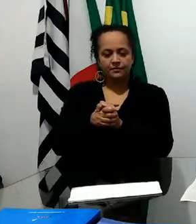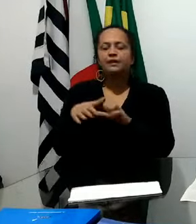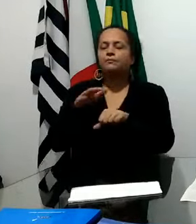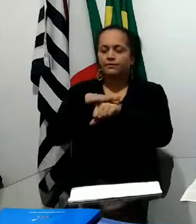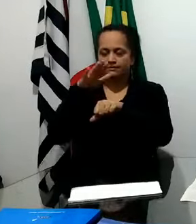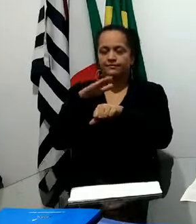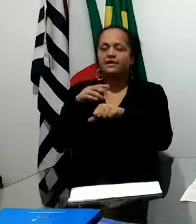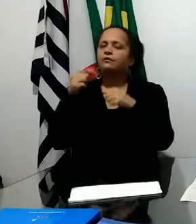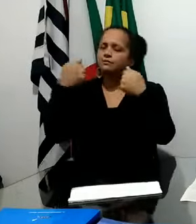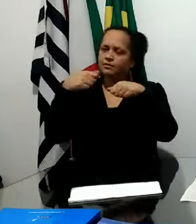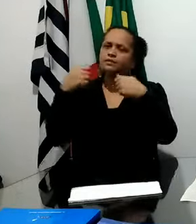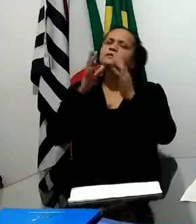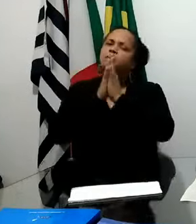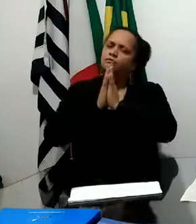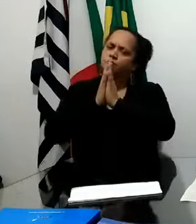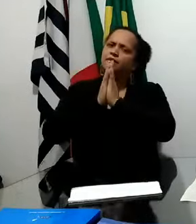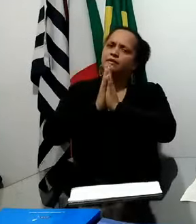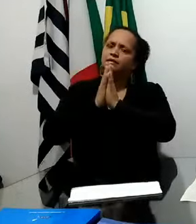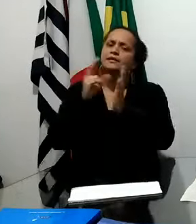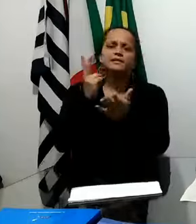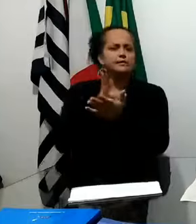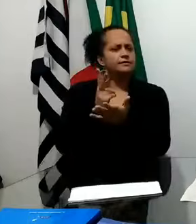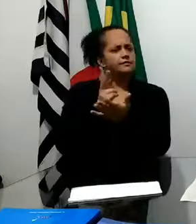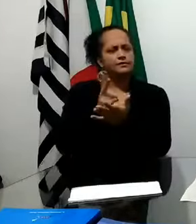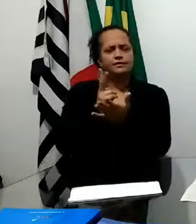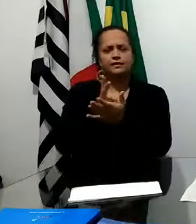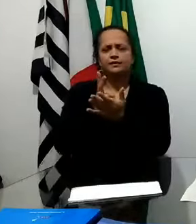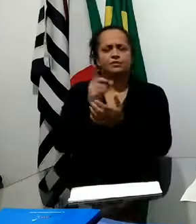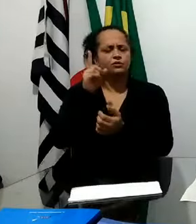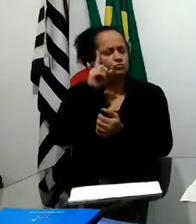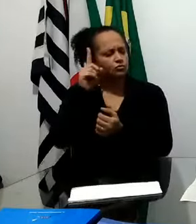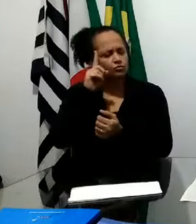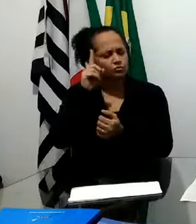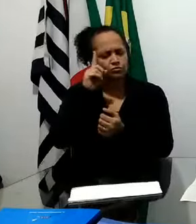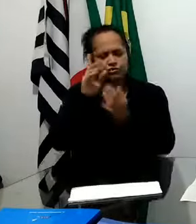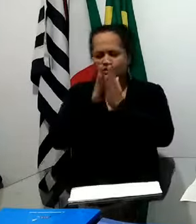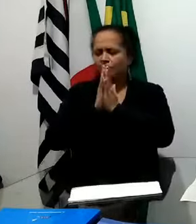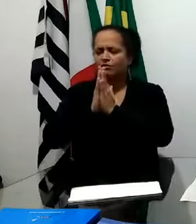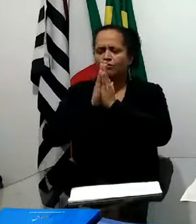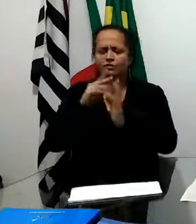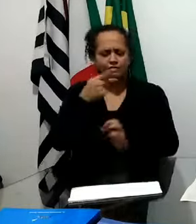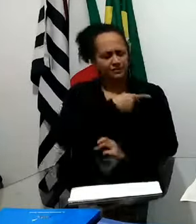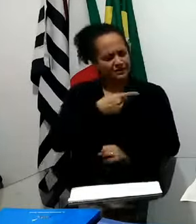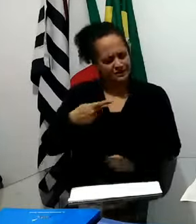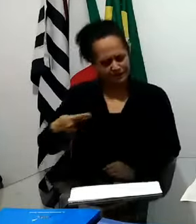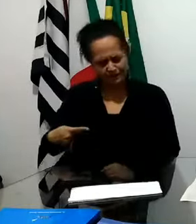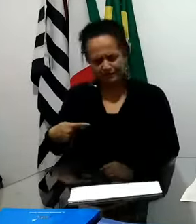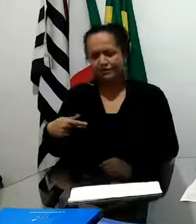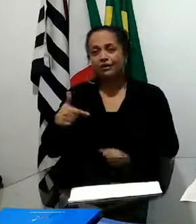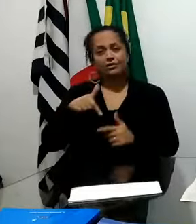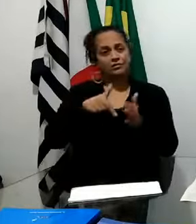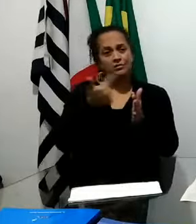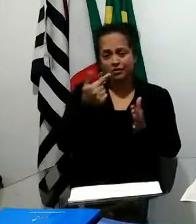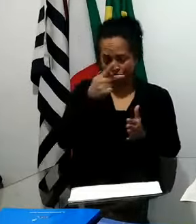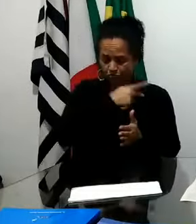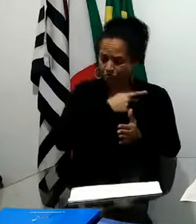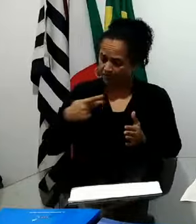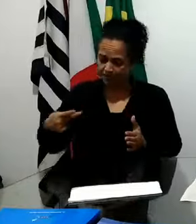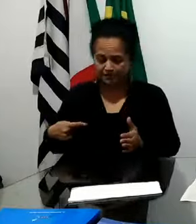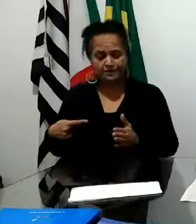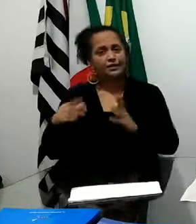interceda, se coloque na brecha todos os dias pelo presidente, pelo vice-presidente, todos os ministros, ore